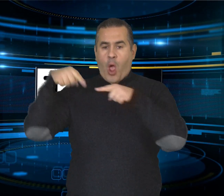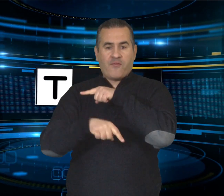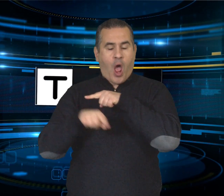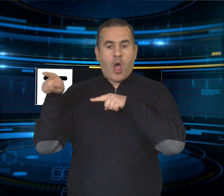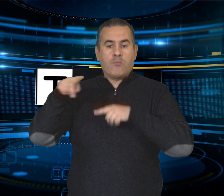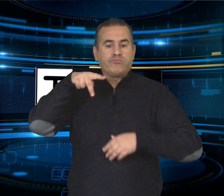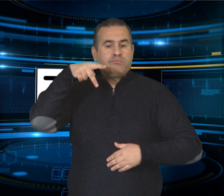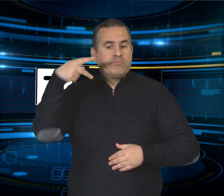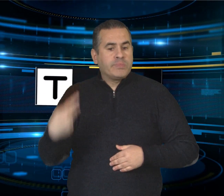hanno arrestato.